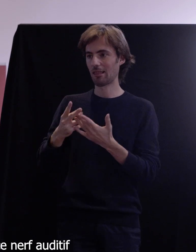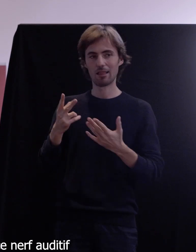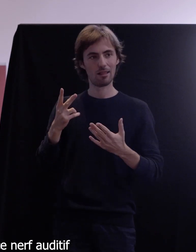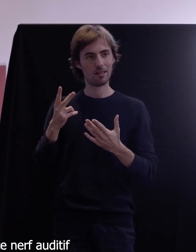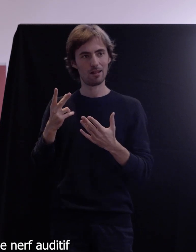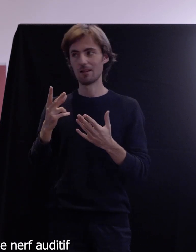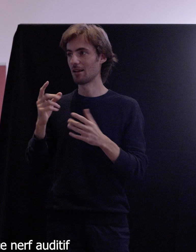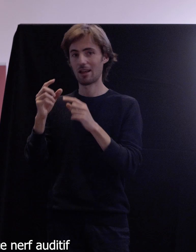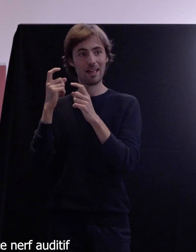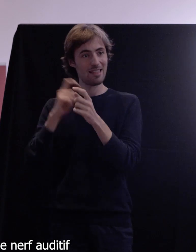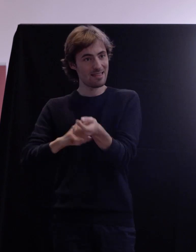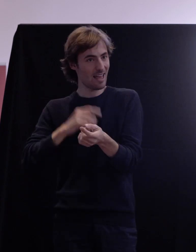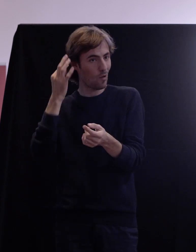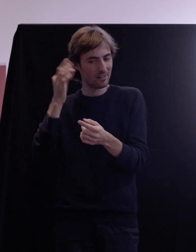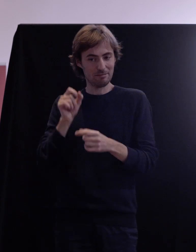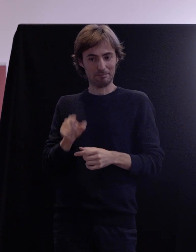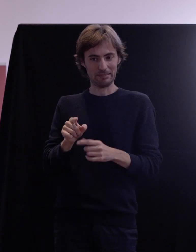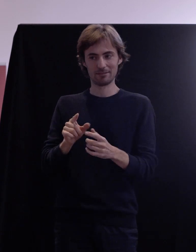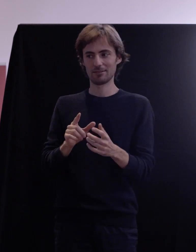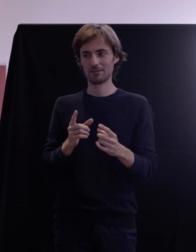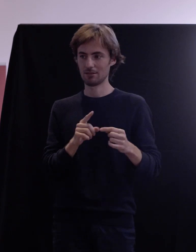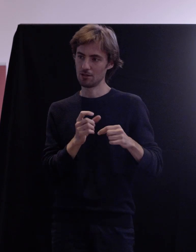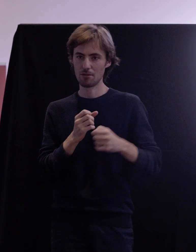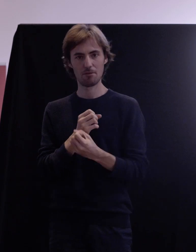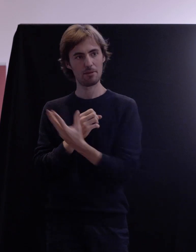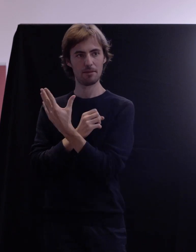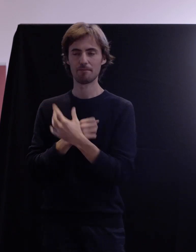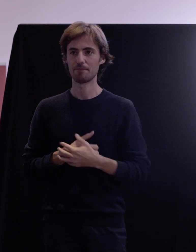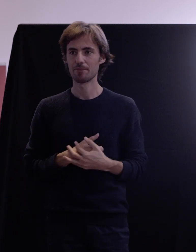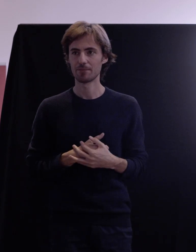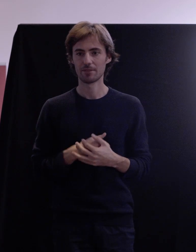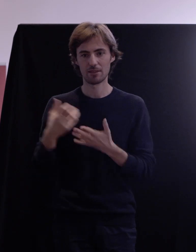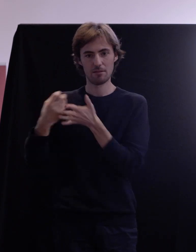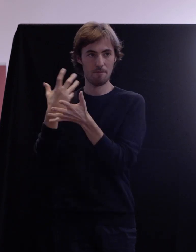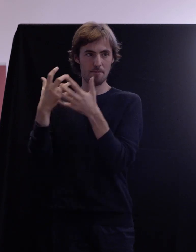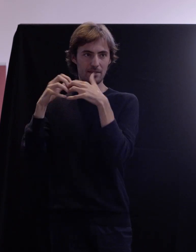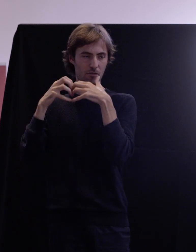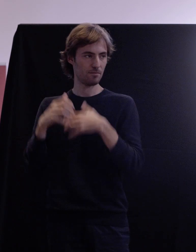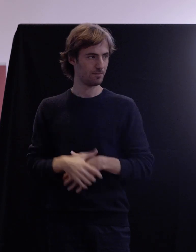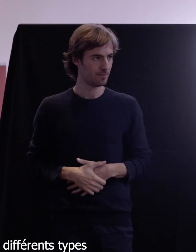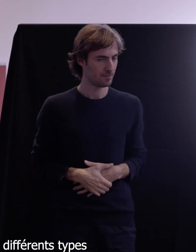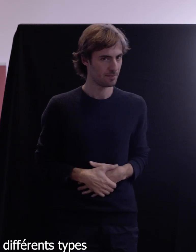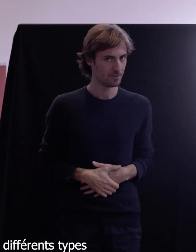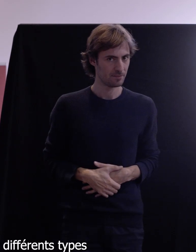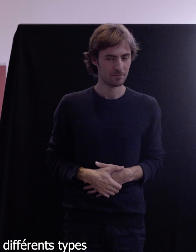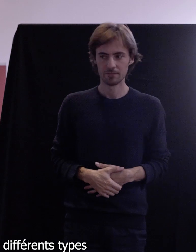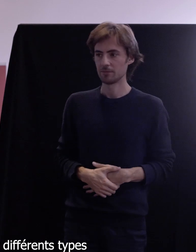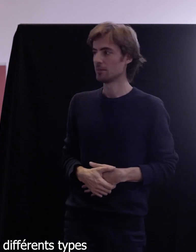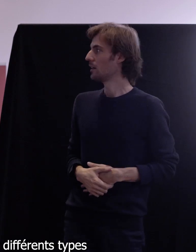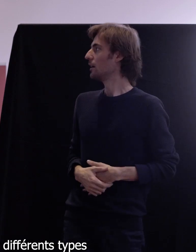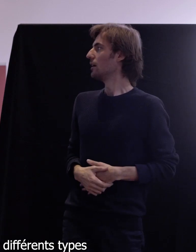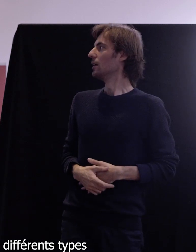est captée par ce nerf auditif qui va venir donc apporter ces informations au cerveau. Donc, on peut